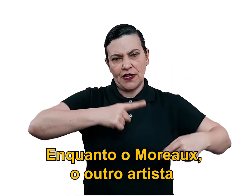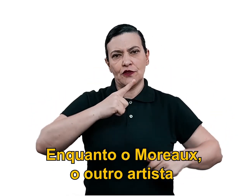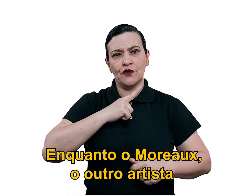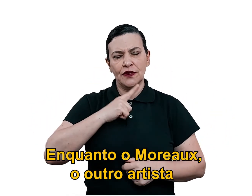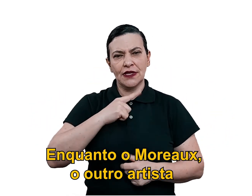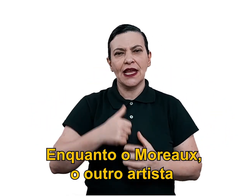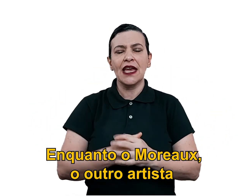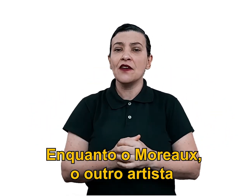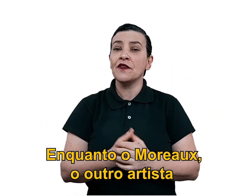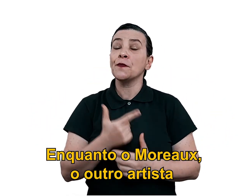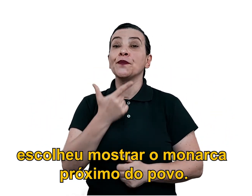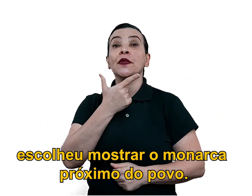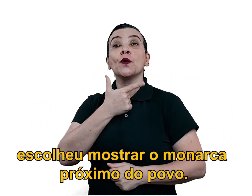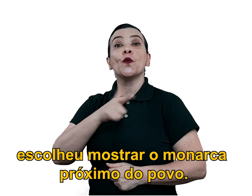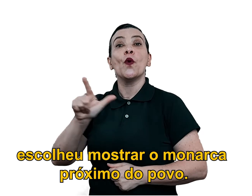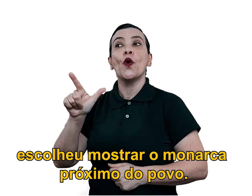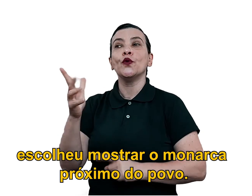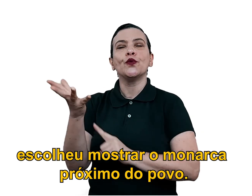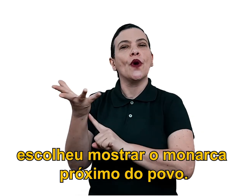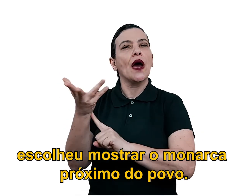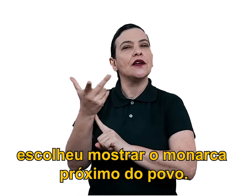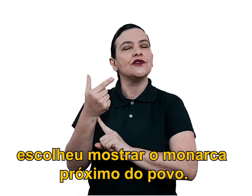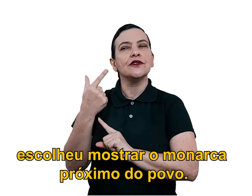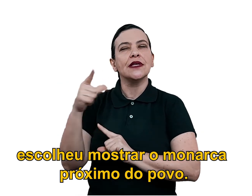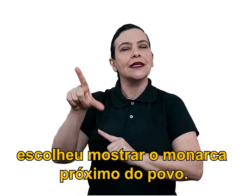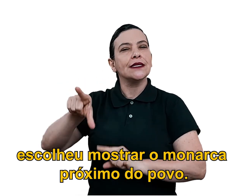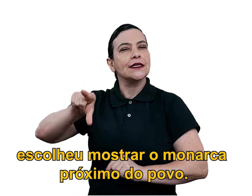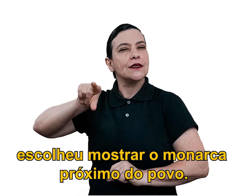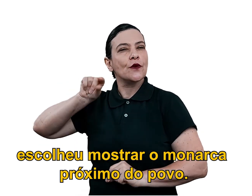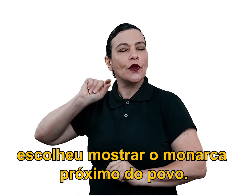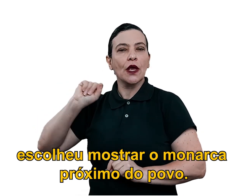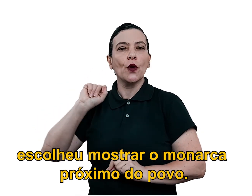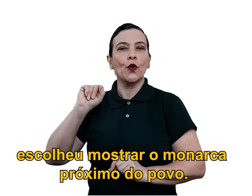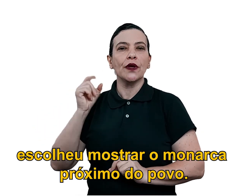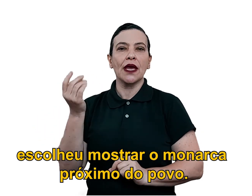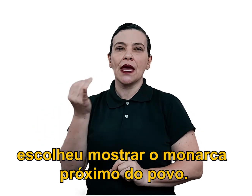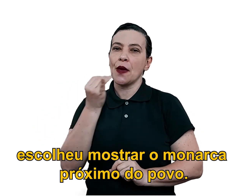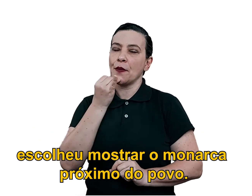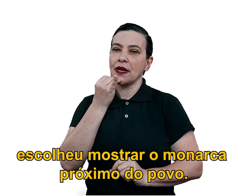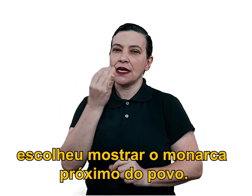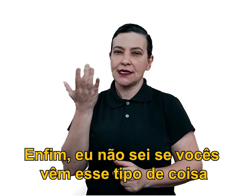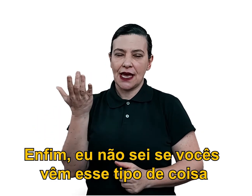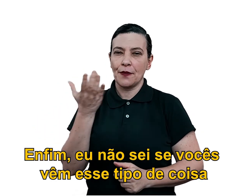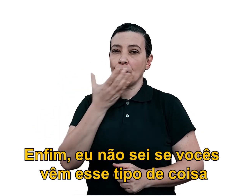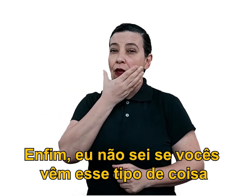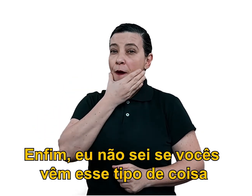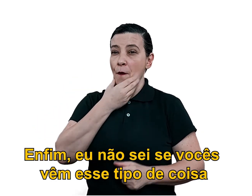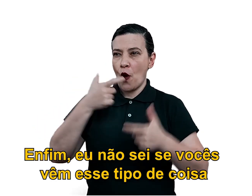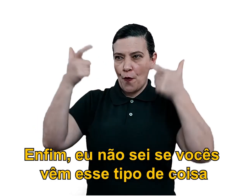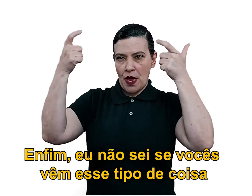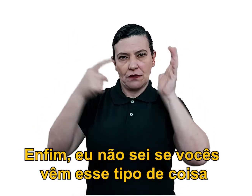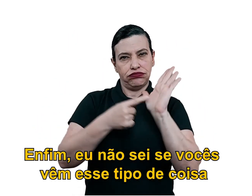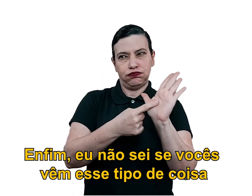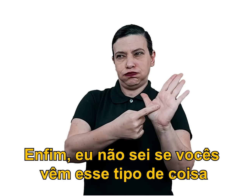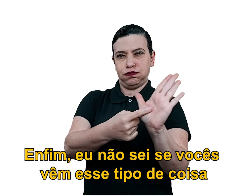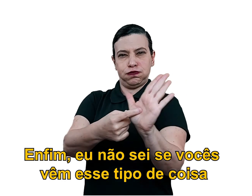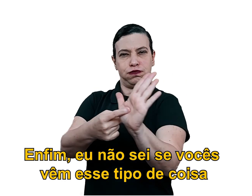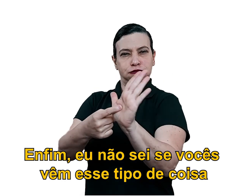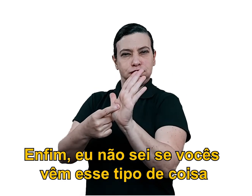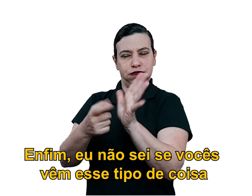outro artista, ele escolheu mostrar um monarca próximo do povo, enfim. Eu não sei se vocês veem esse tipo